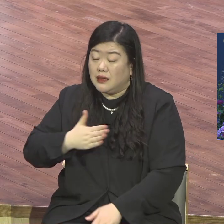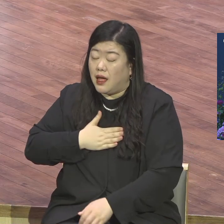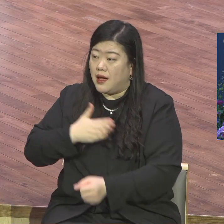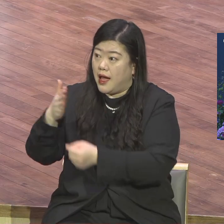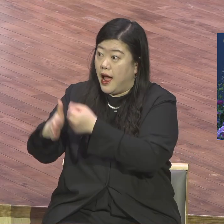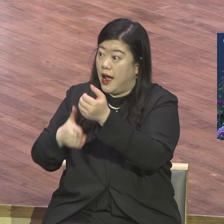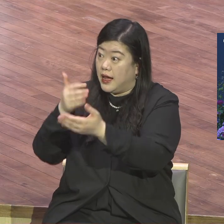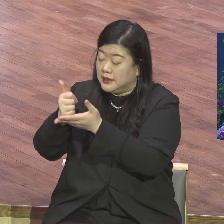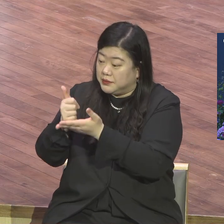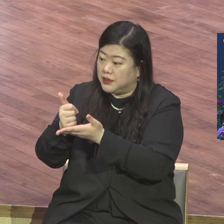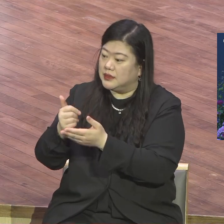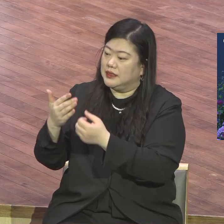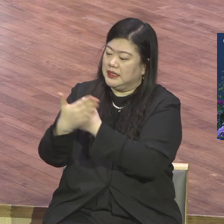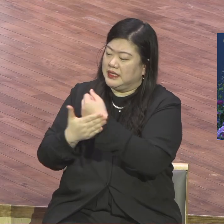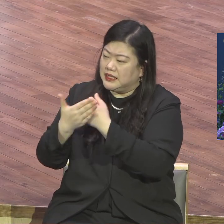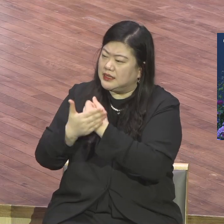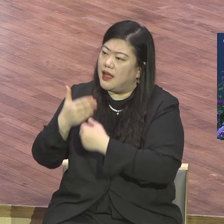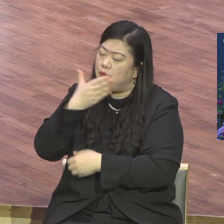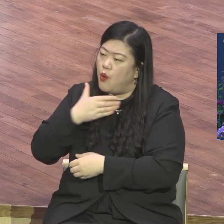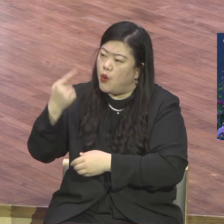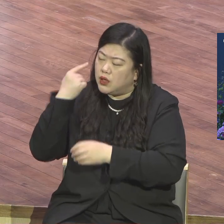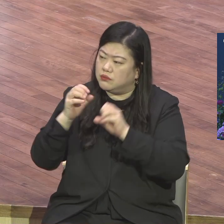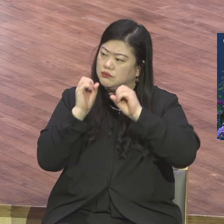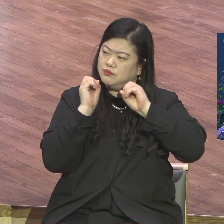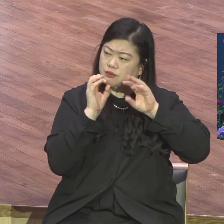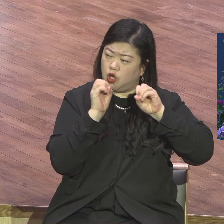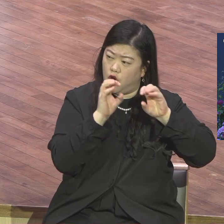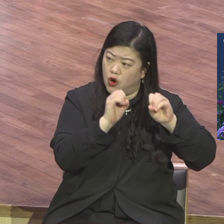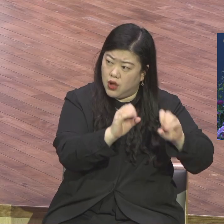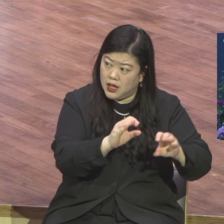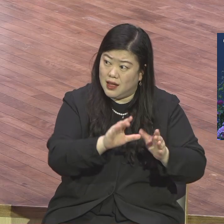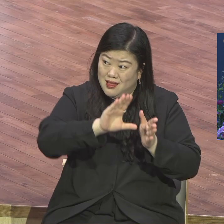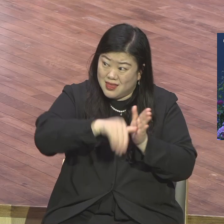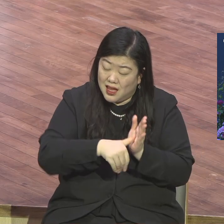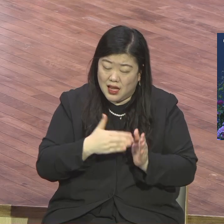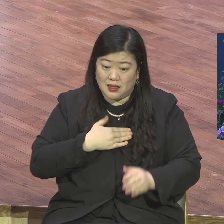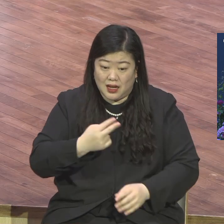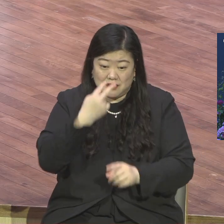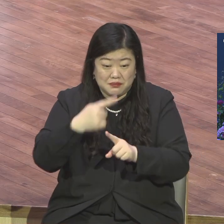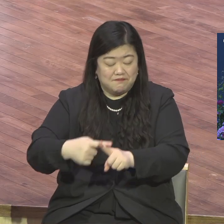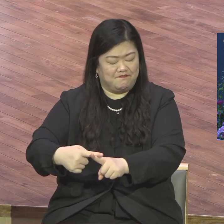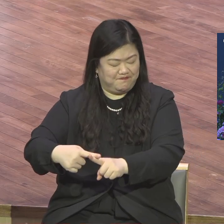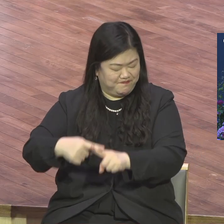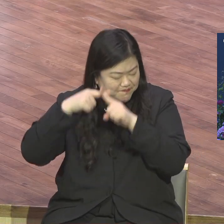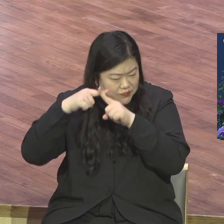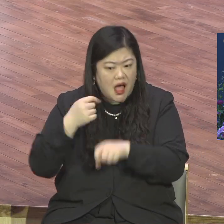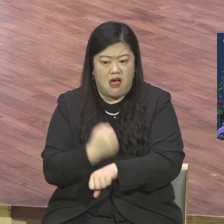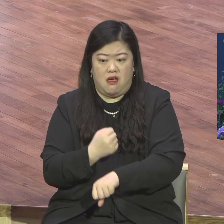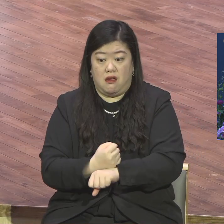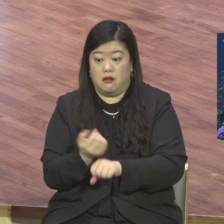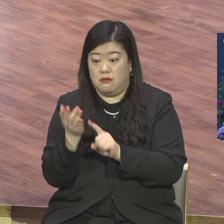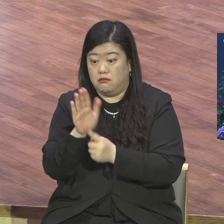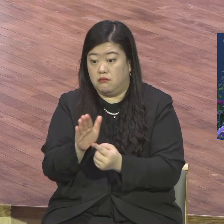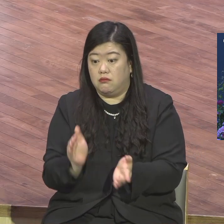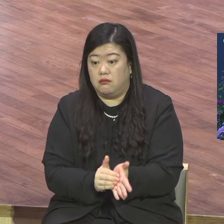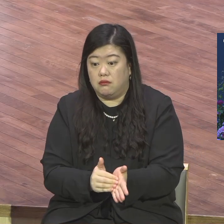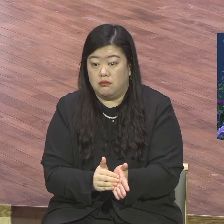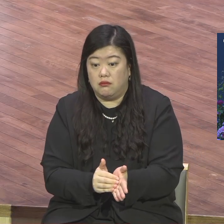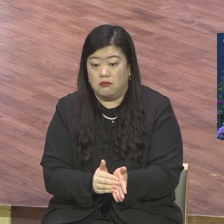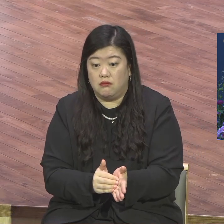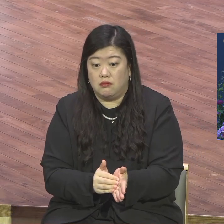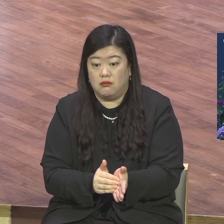증언하는 사명을 완수하기 위해서는 내 생명조차도 조금도 귀한 것으로 여기지 아니하노라.